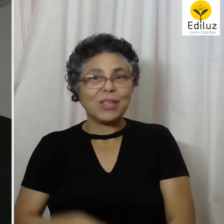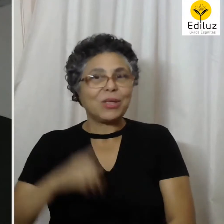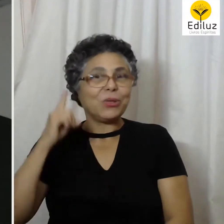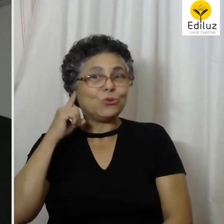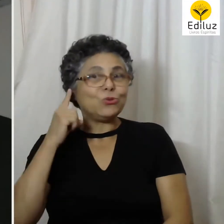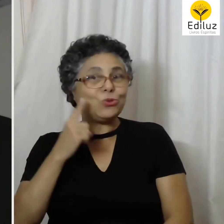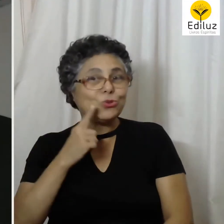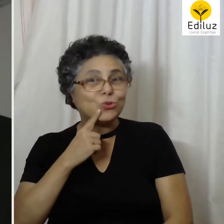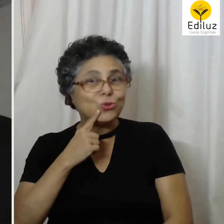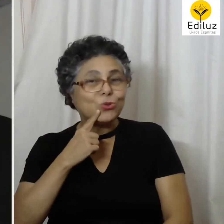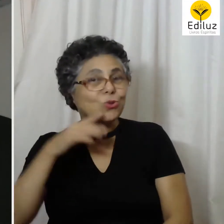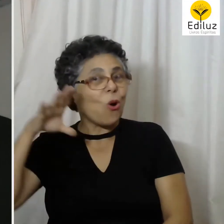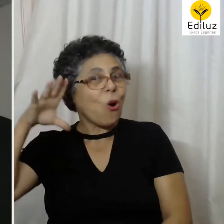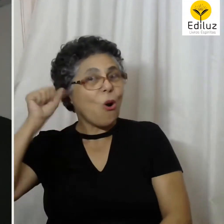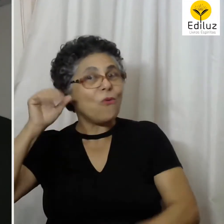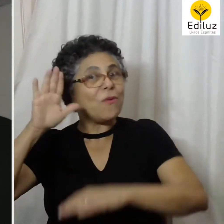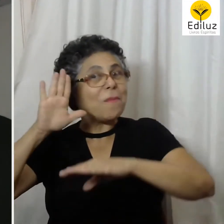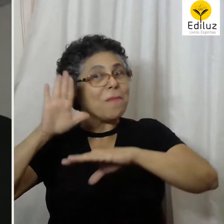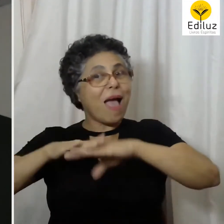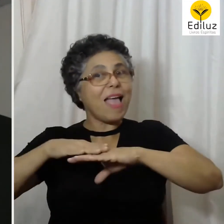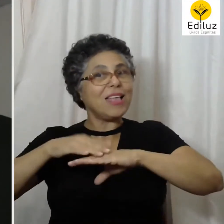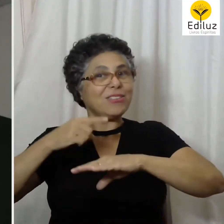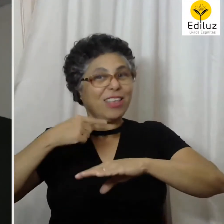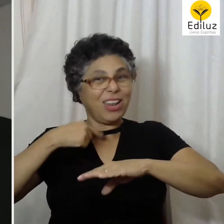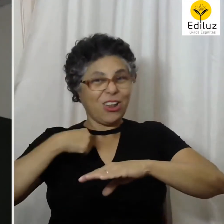surdo ouve mais do que a gente.